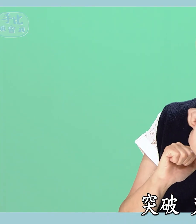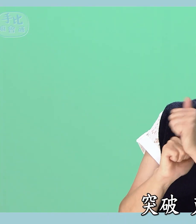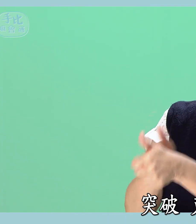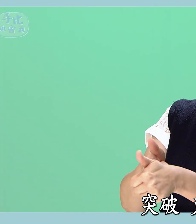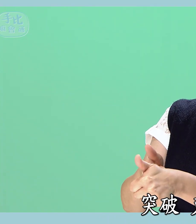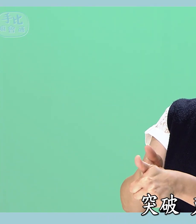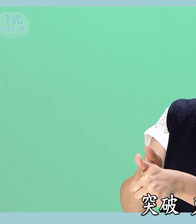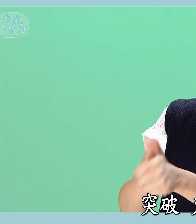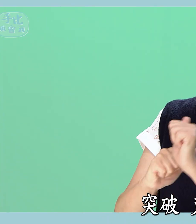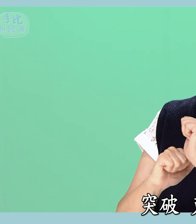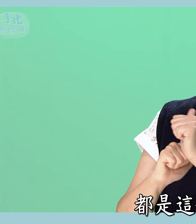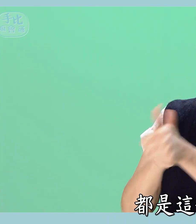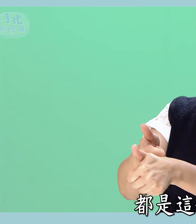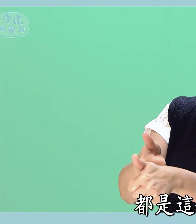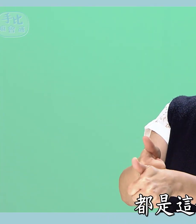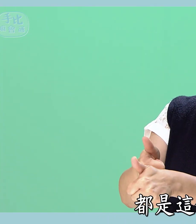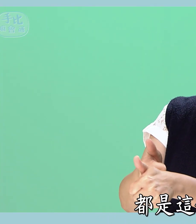克服，都是这个字哈，